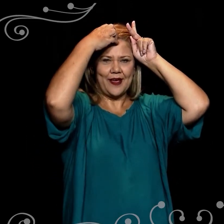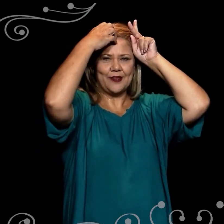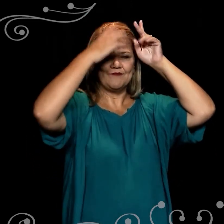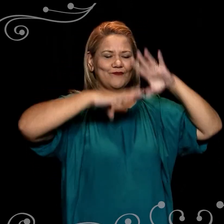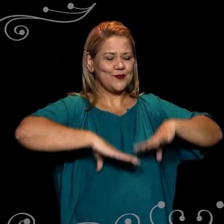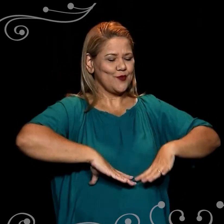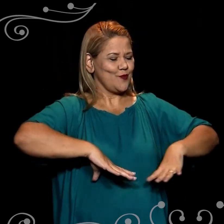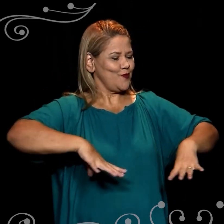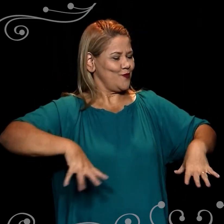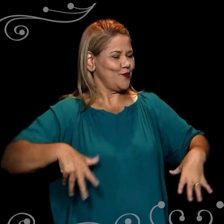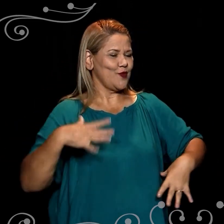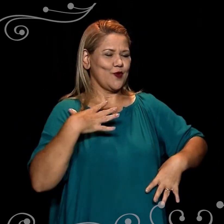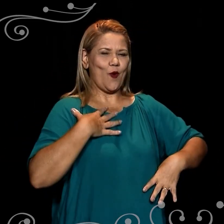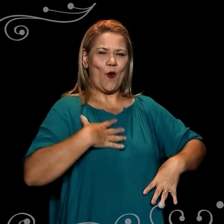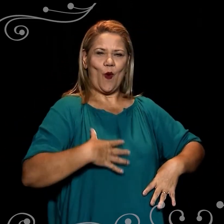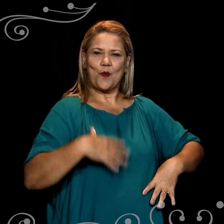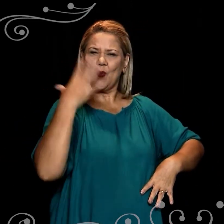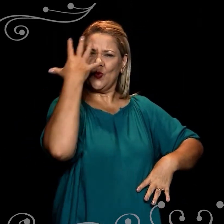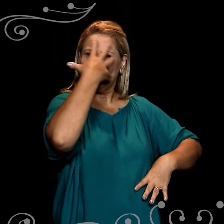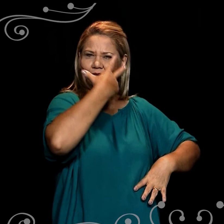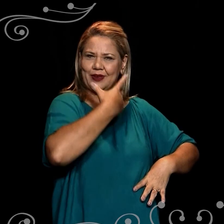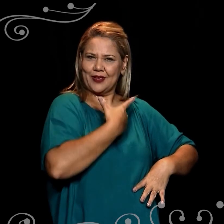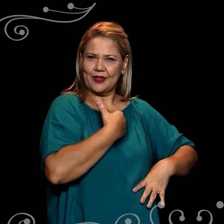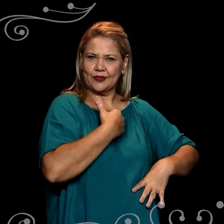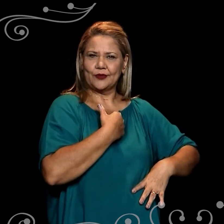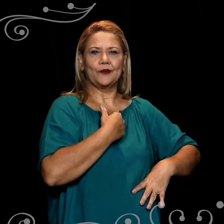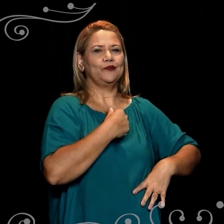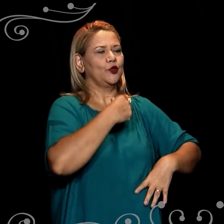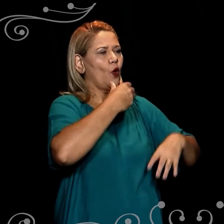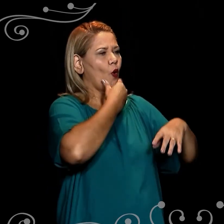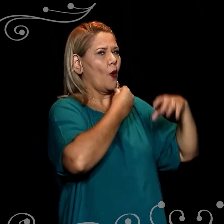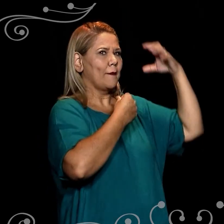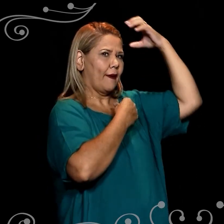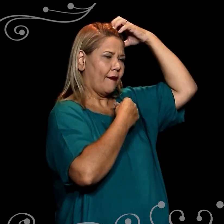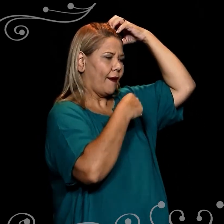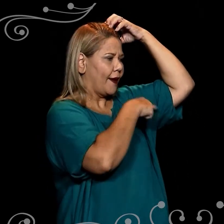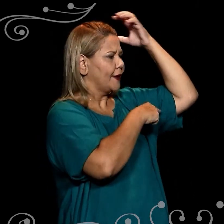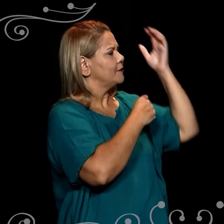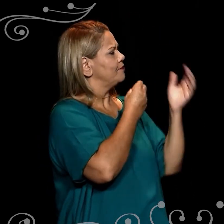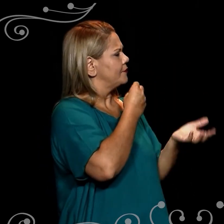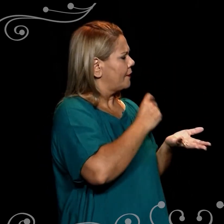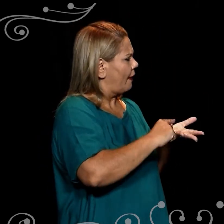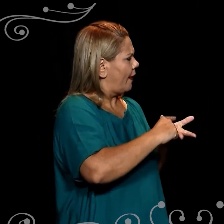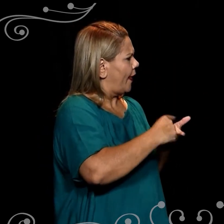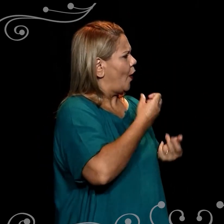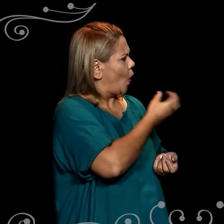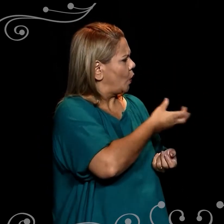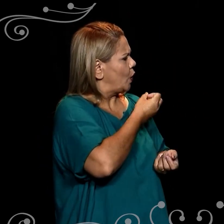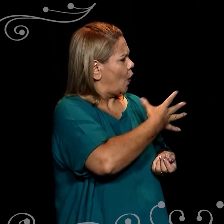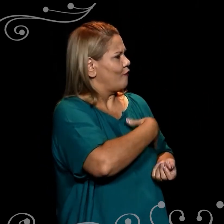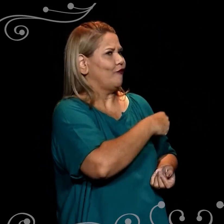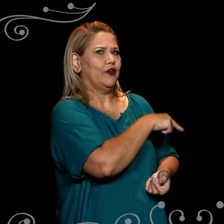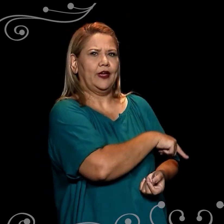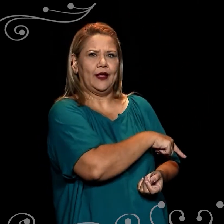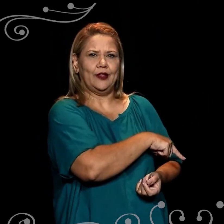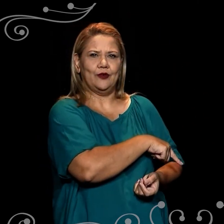o rei contou ao filho o que havia acontecido. A novidade deixou o príncipe